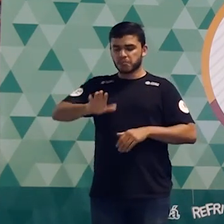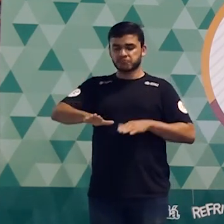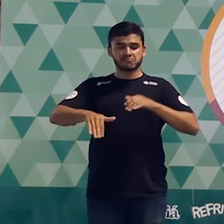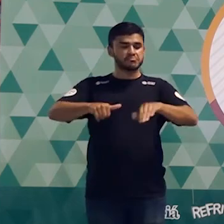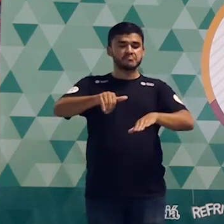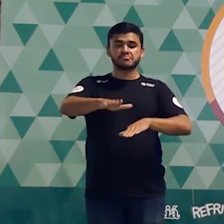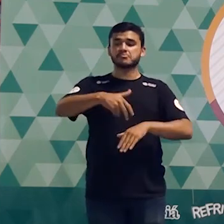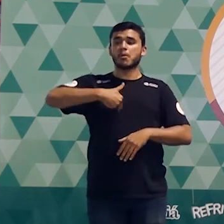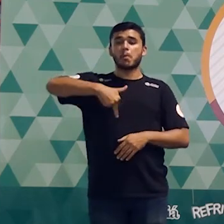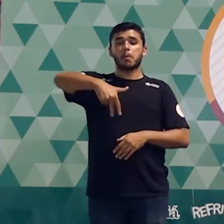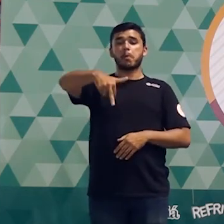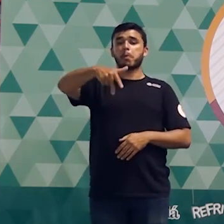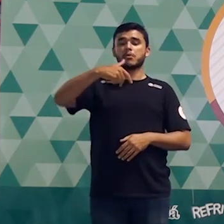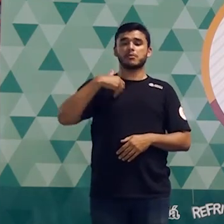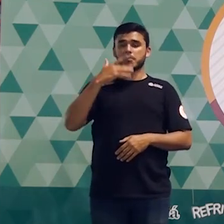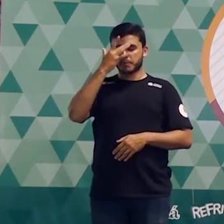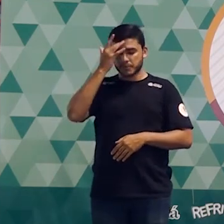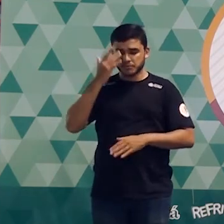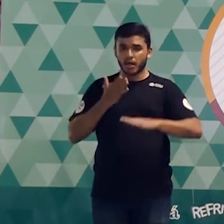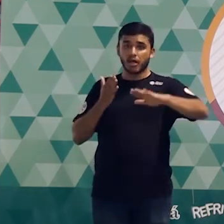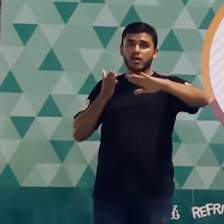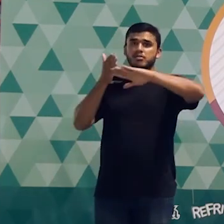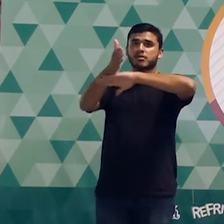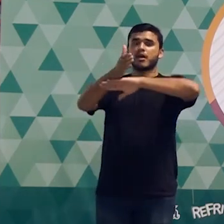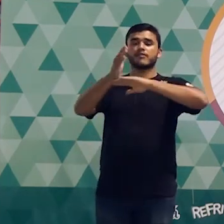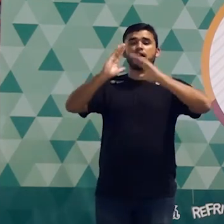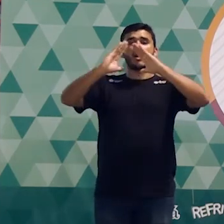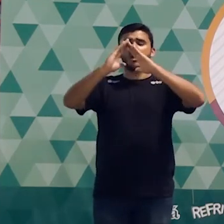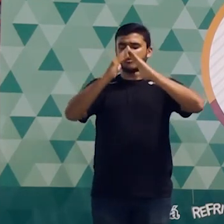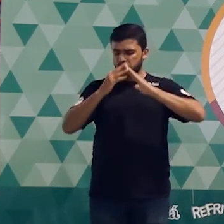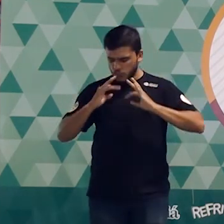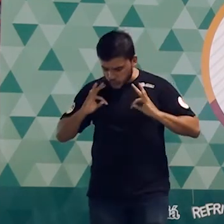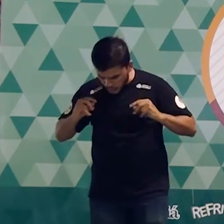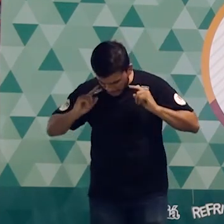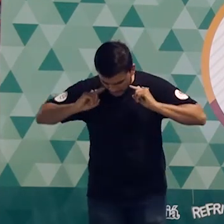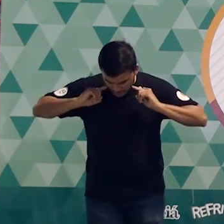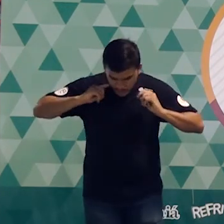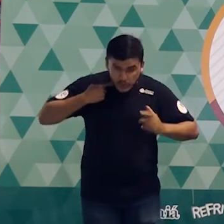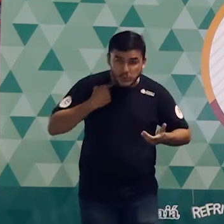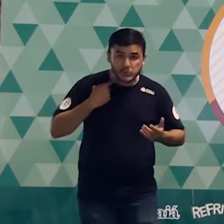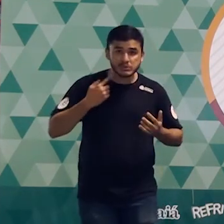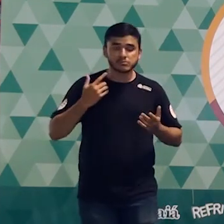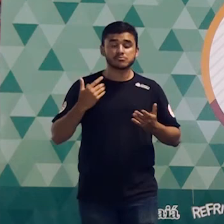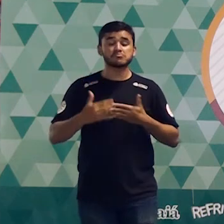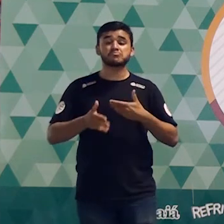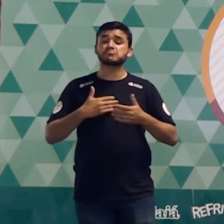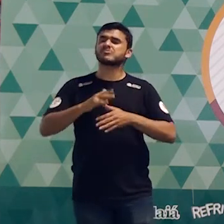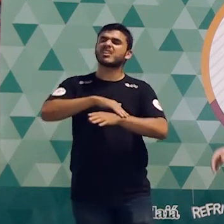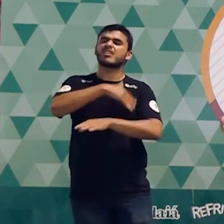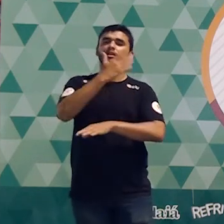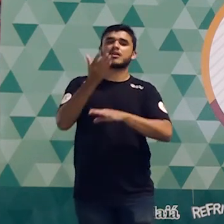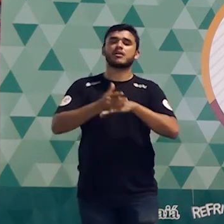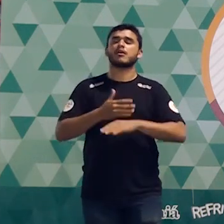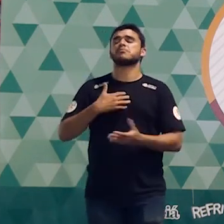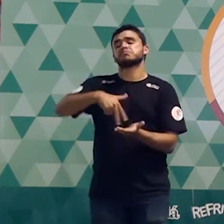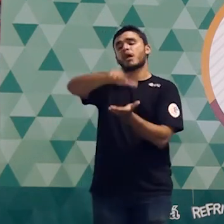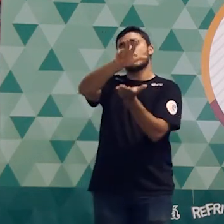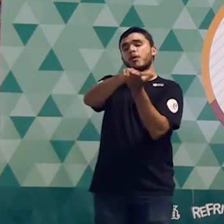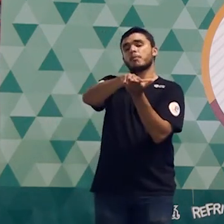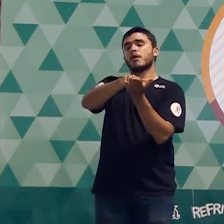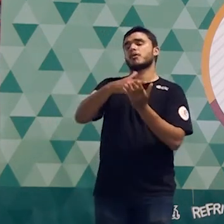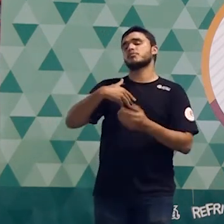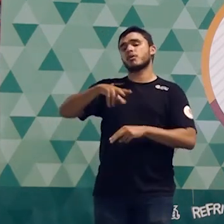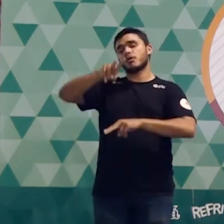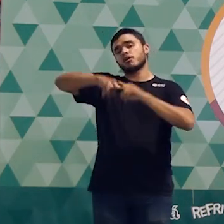tudo aquilo ali, numa boa. Ele chegava então em casa. Chegava em casa, final do dia de trabalho, cansado, o cara se sentava na